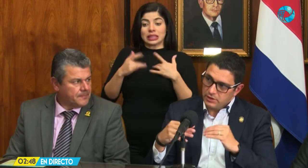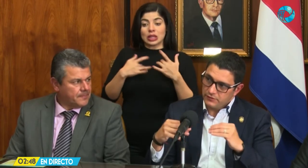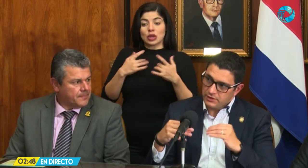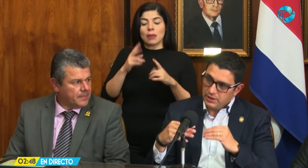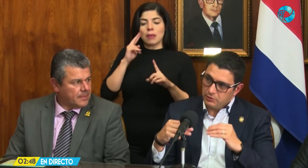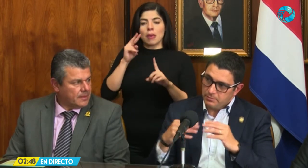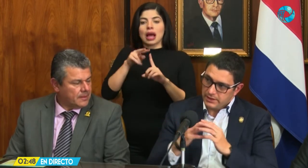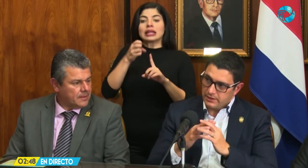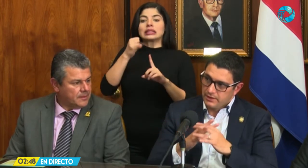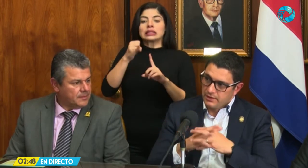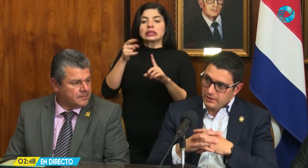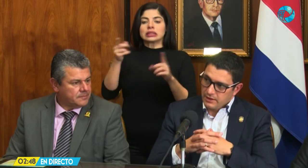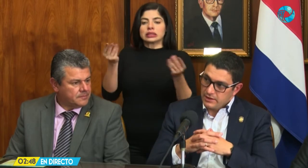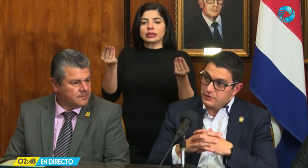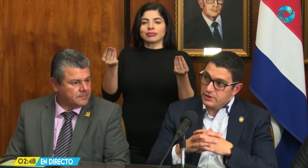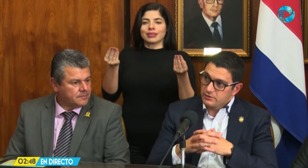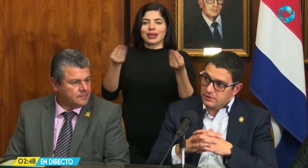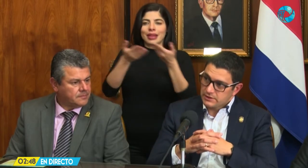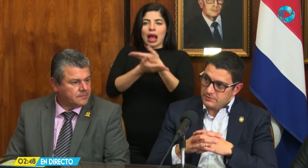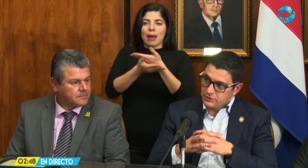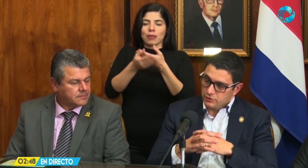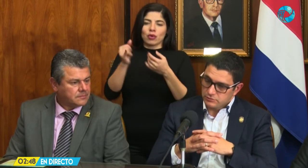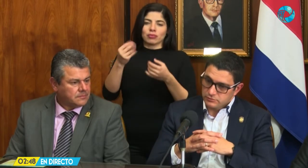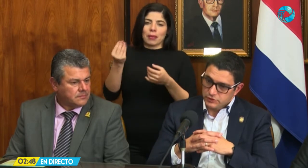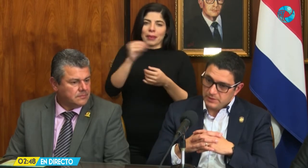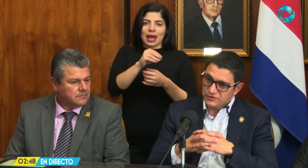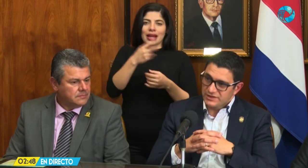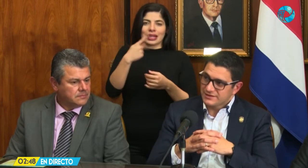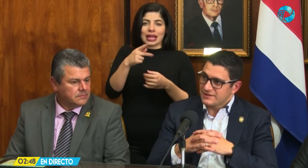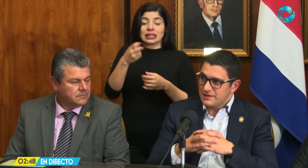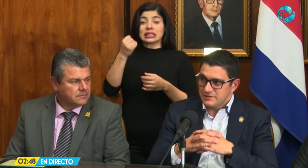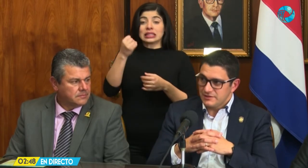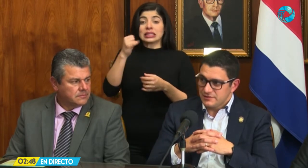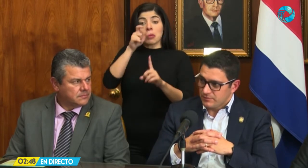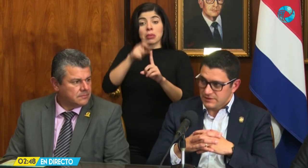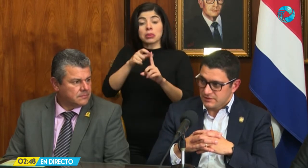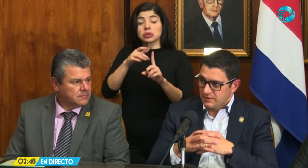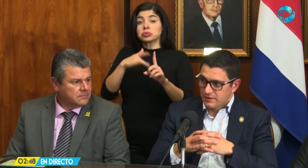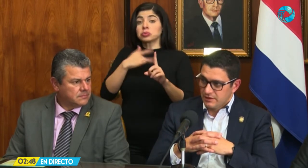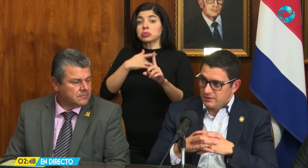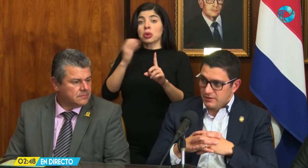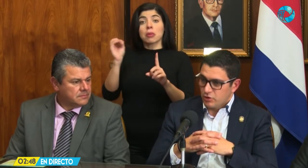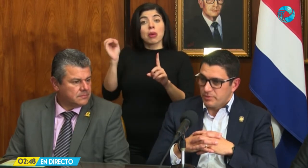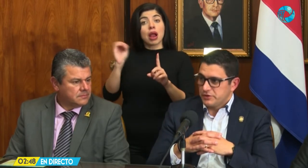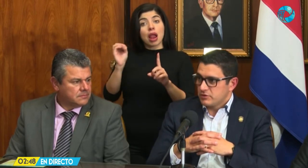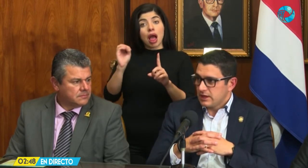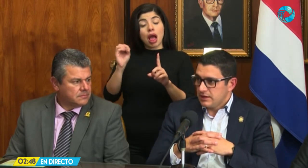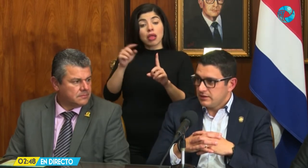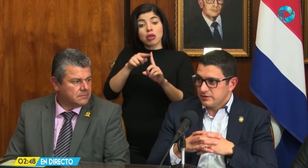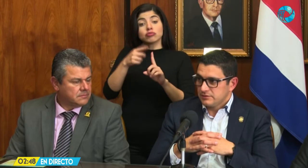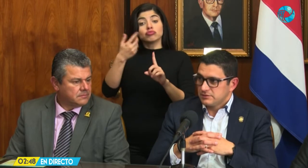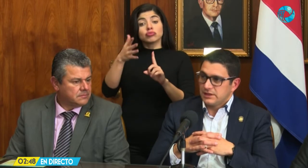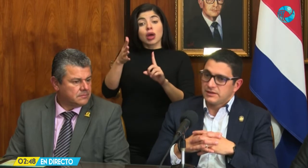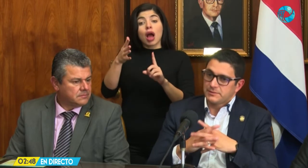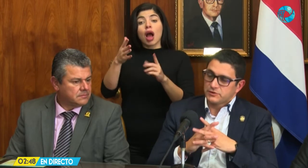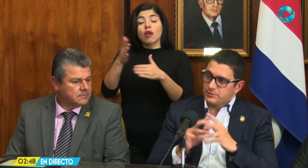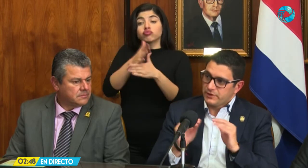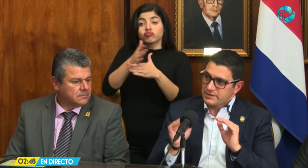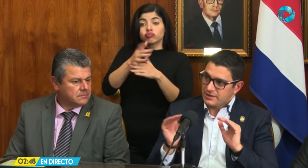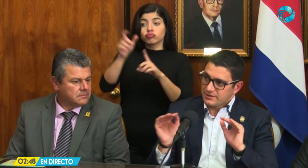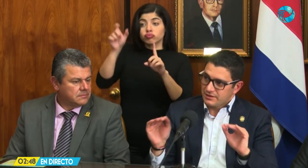intercambio efectivo para que haya riesgo de transmisión. Si una persona está sin síntomas y compartió con alguien, ya